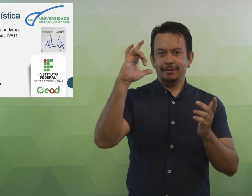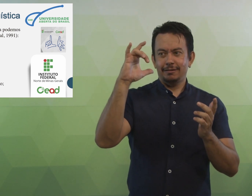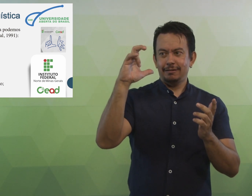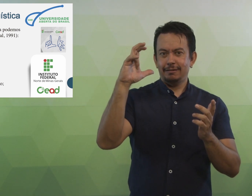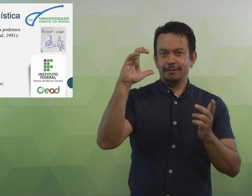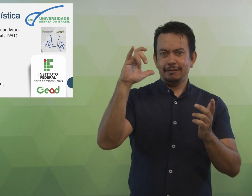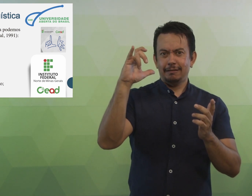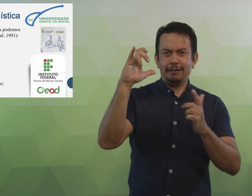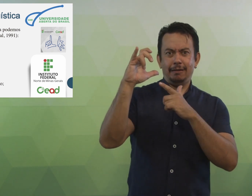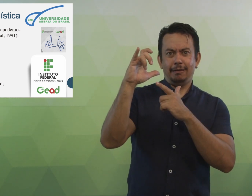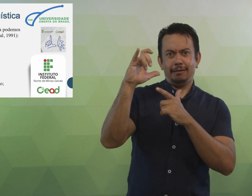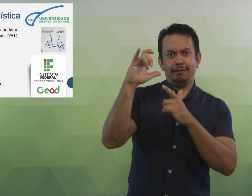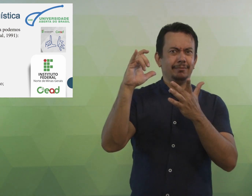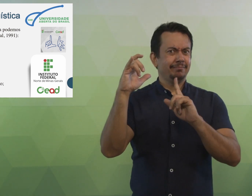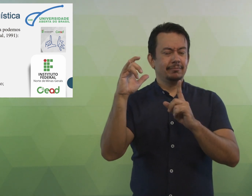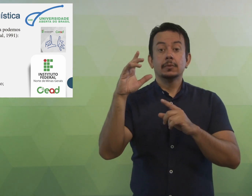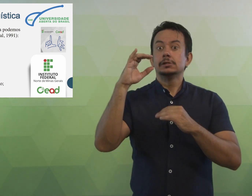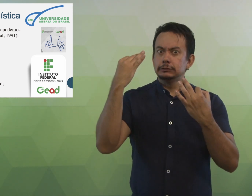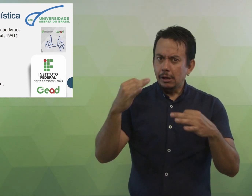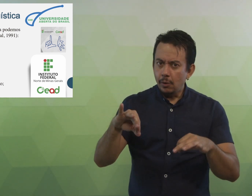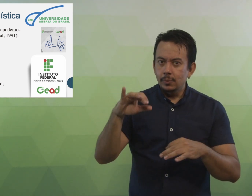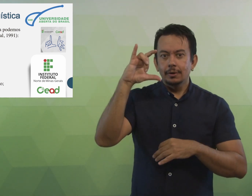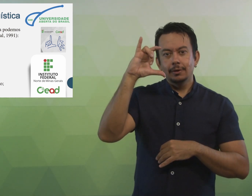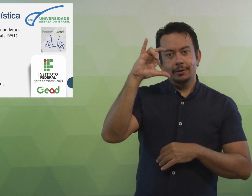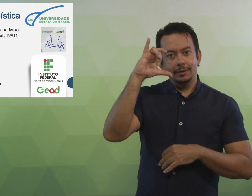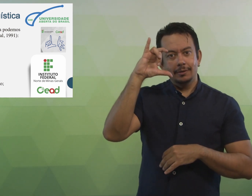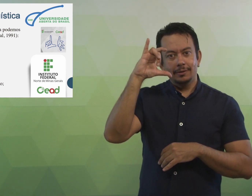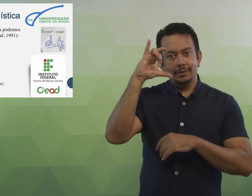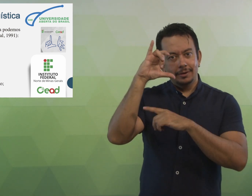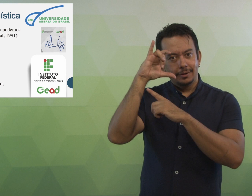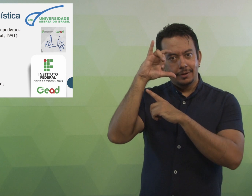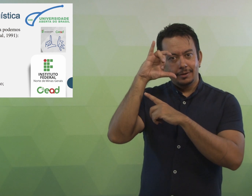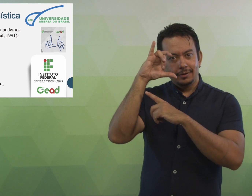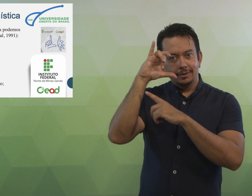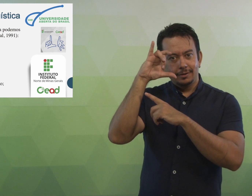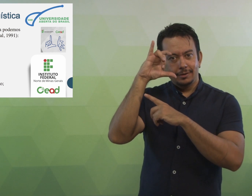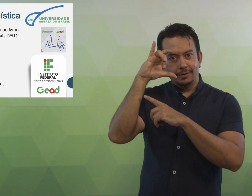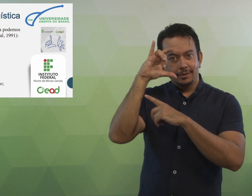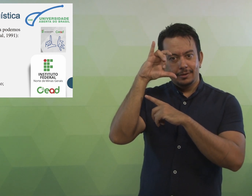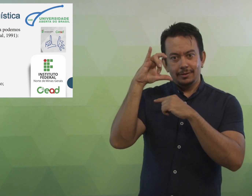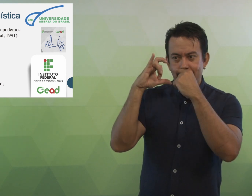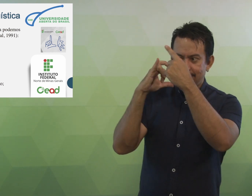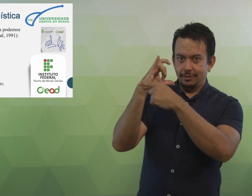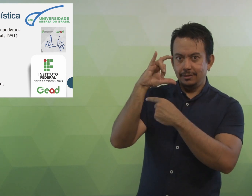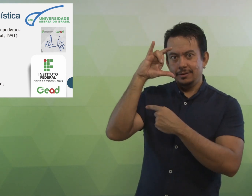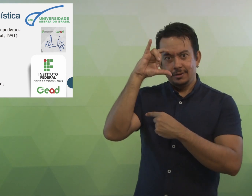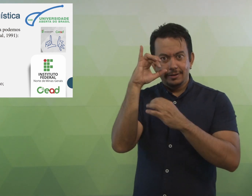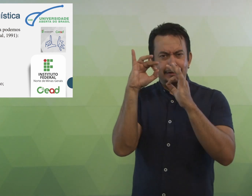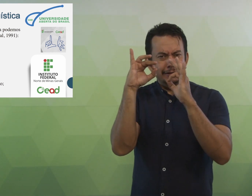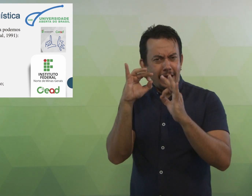correta. Elas usam o sinal de qualquer forma. O correto é assim.